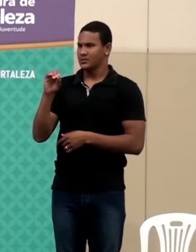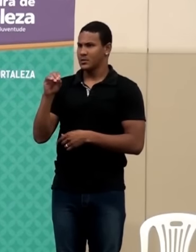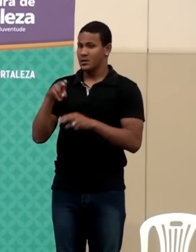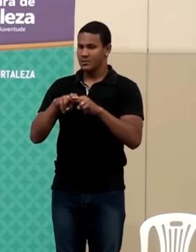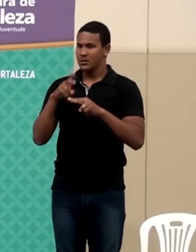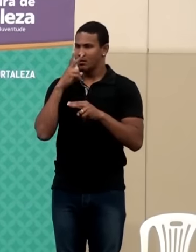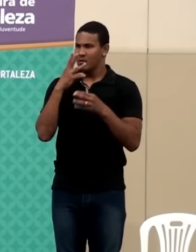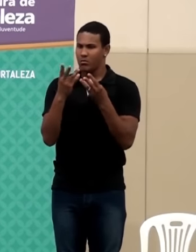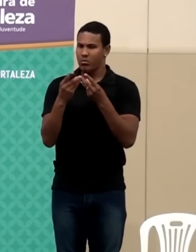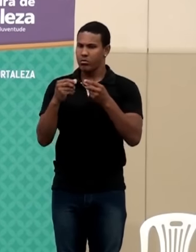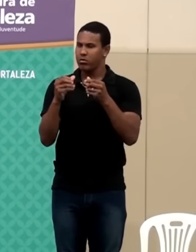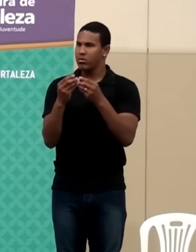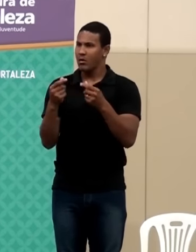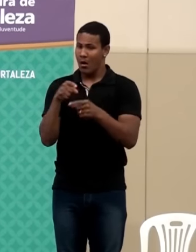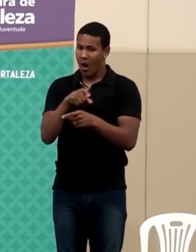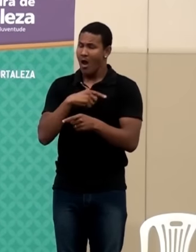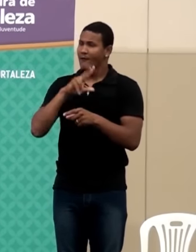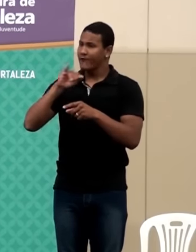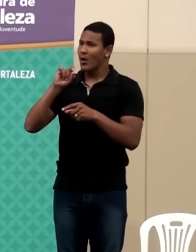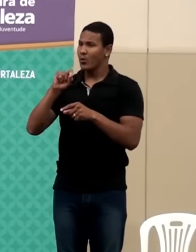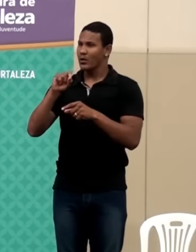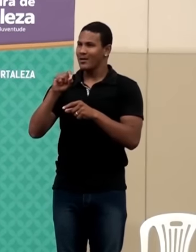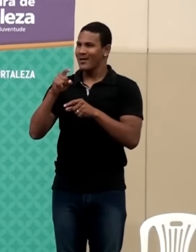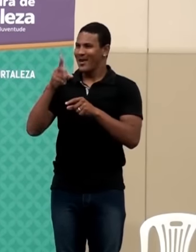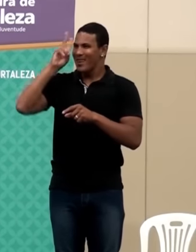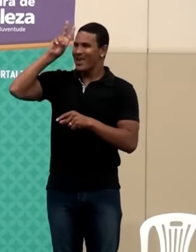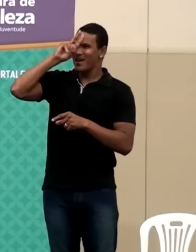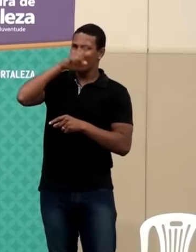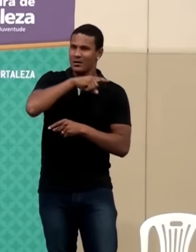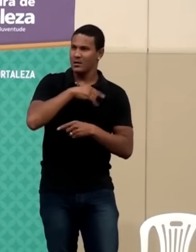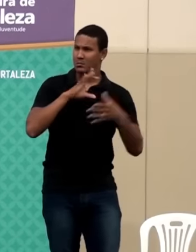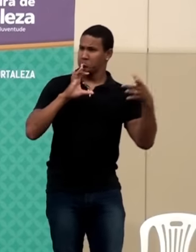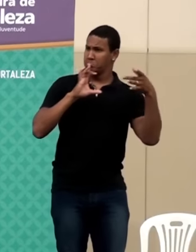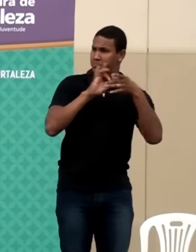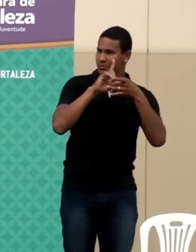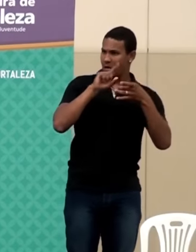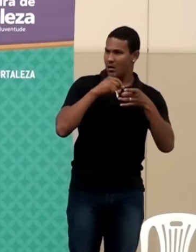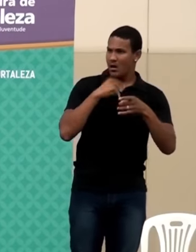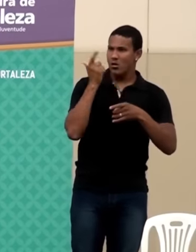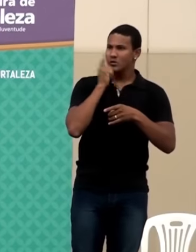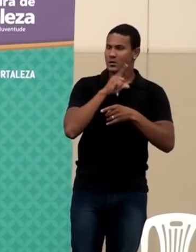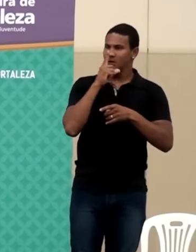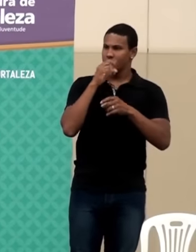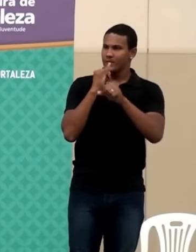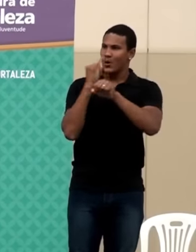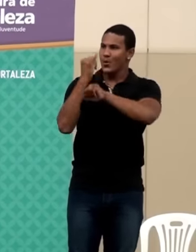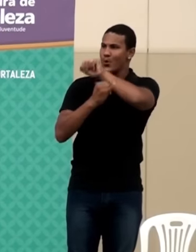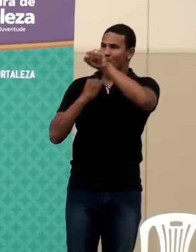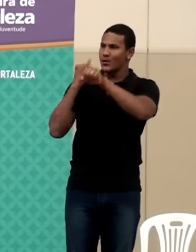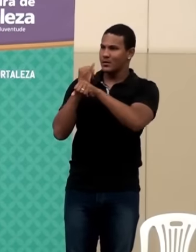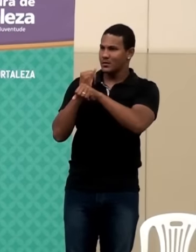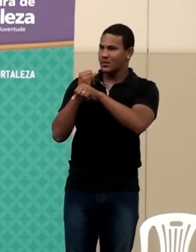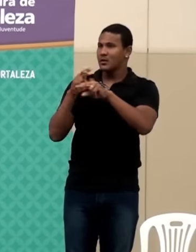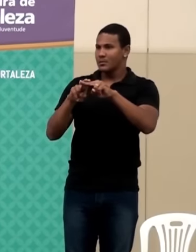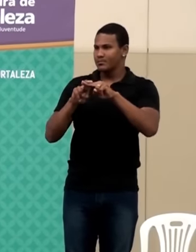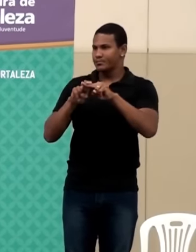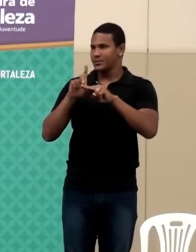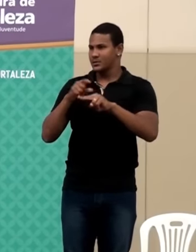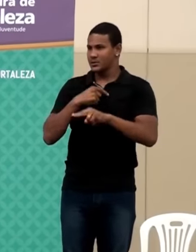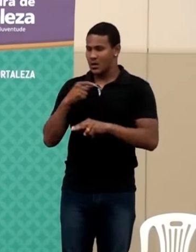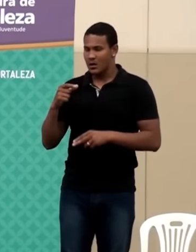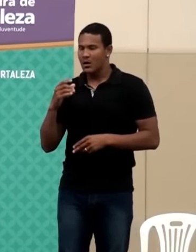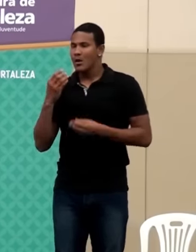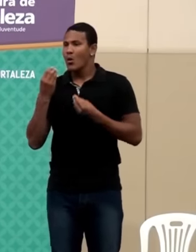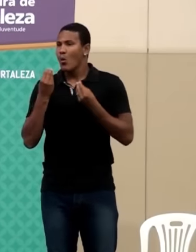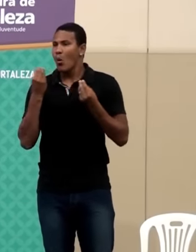quê? Ionização, foi o que a gente falou lá no início da aula. Então, a opção correta vai ser a opção que